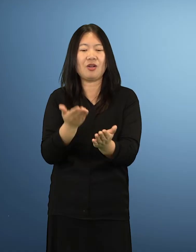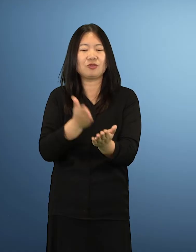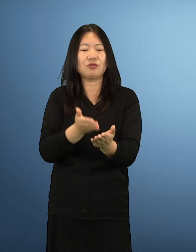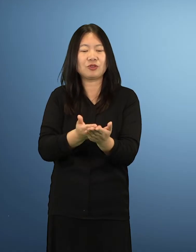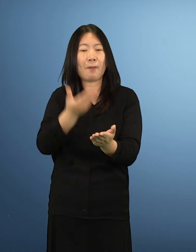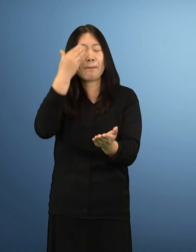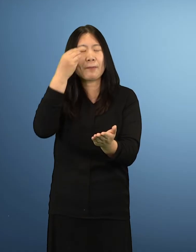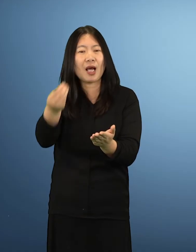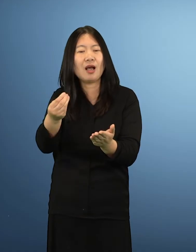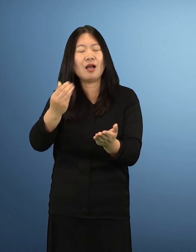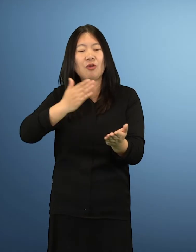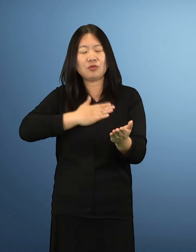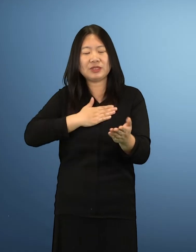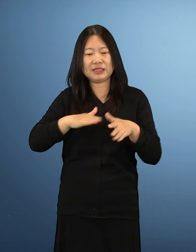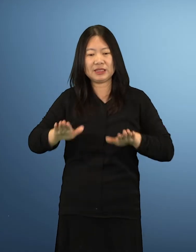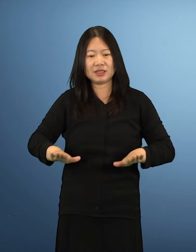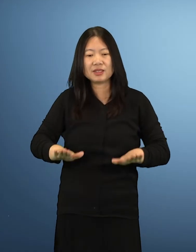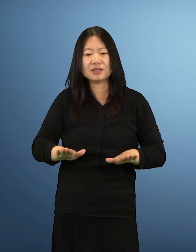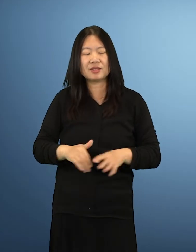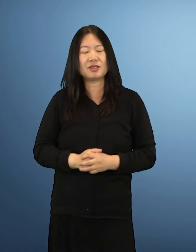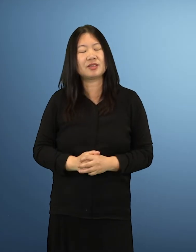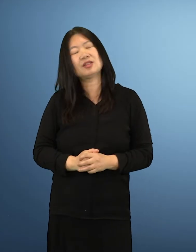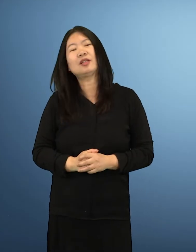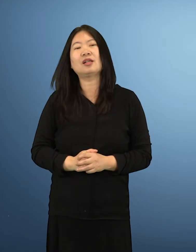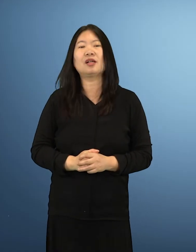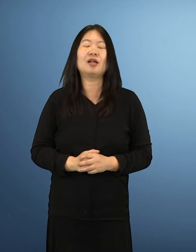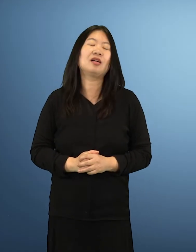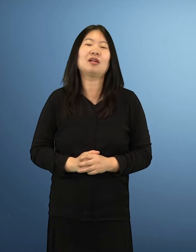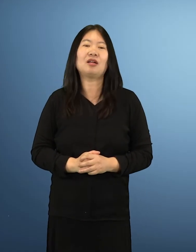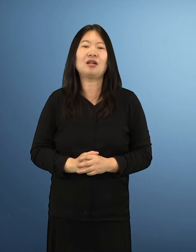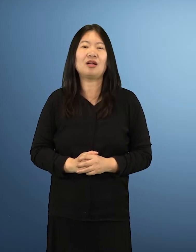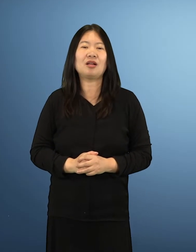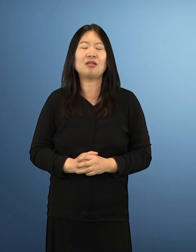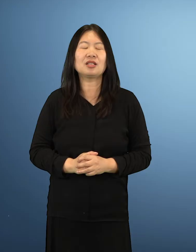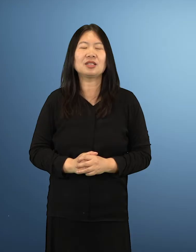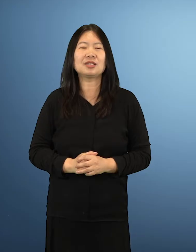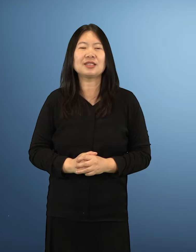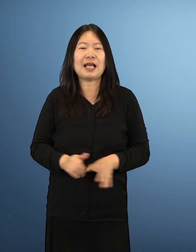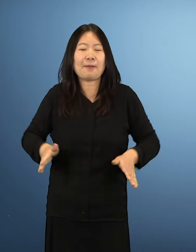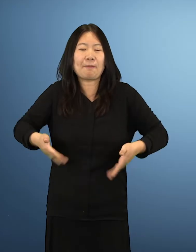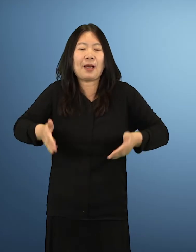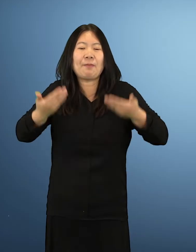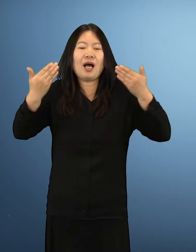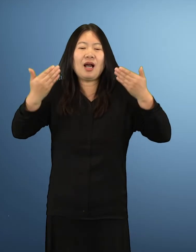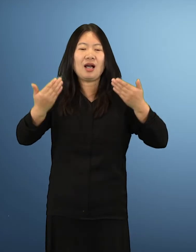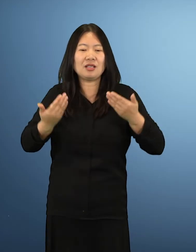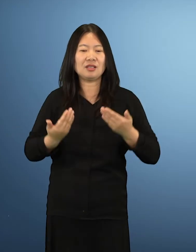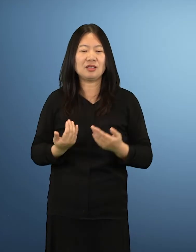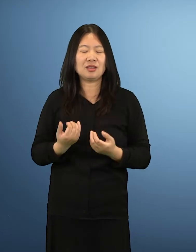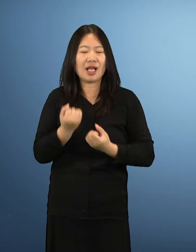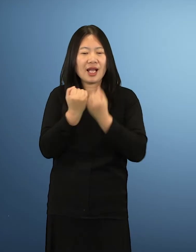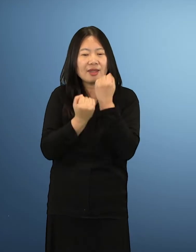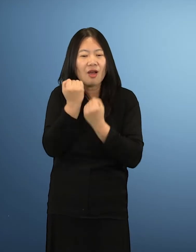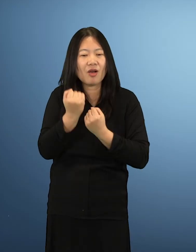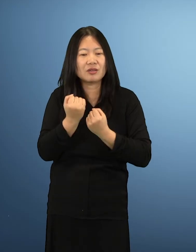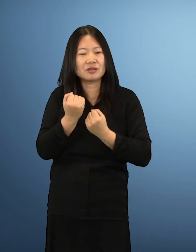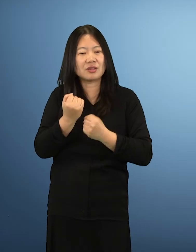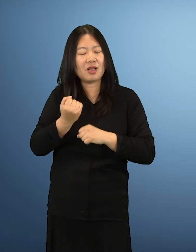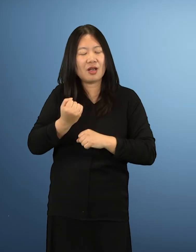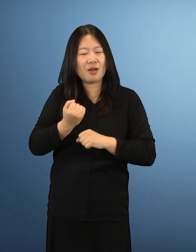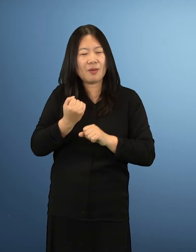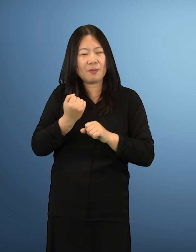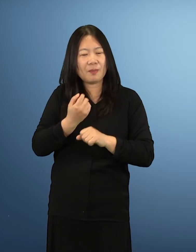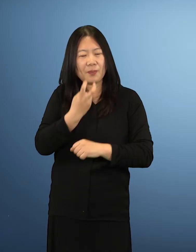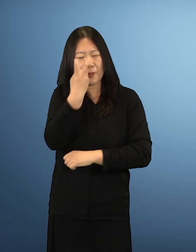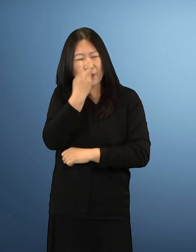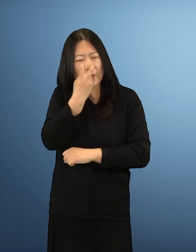지켜보면서 우리는 여기서 섣불리 재단하고 해석하고 분석하고 하기